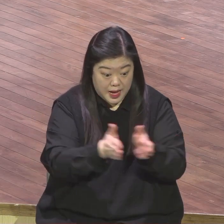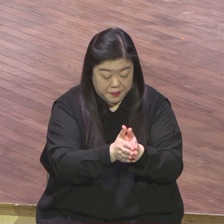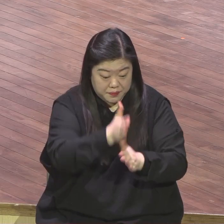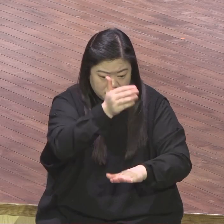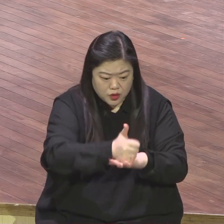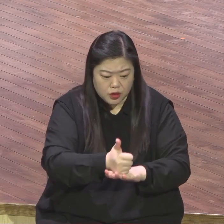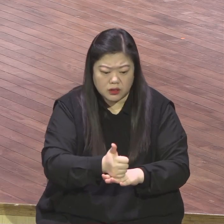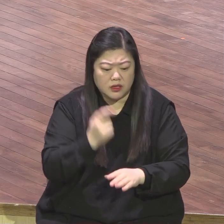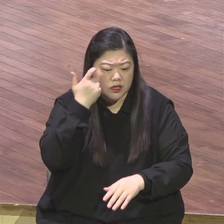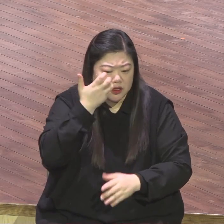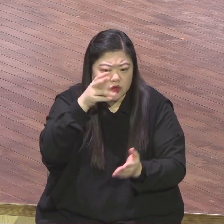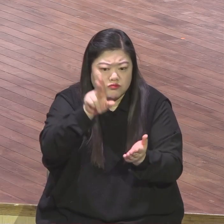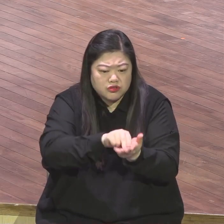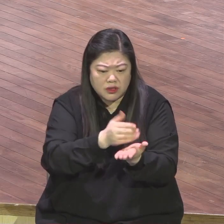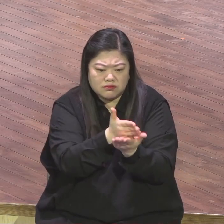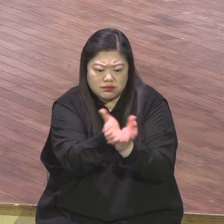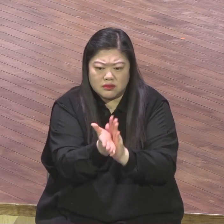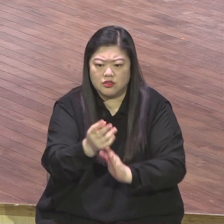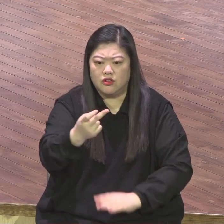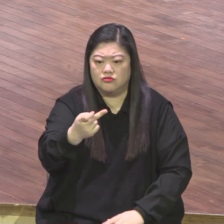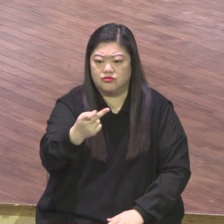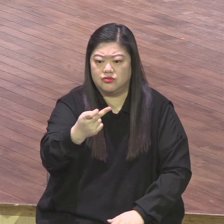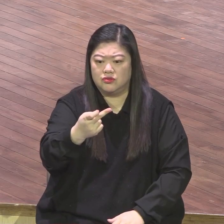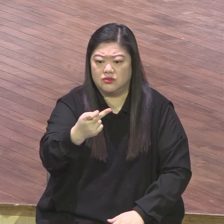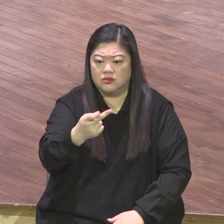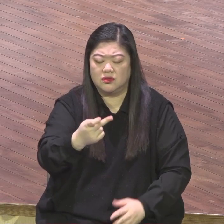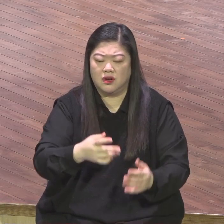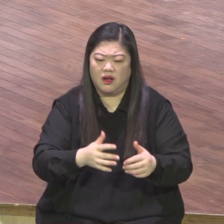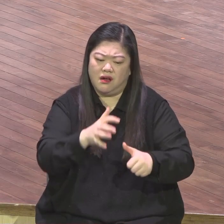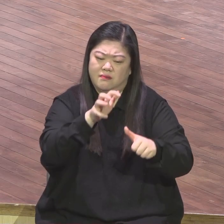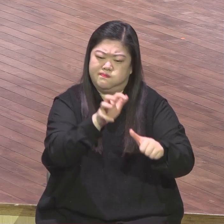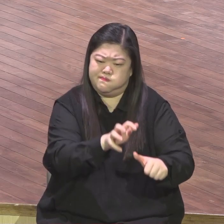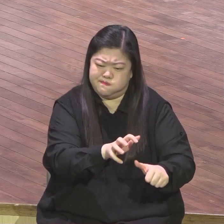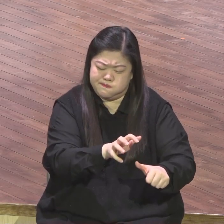문제에 사로잡혀 고통받다가 영원한 멸망길.